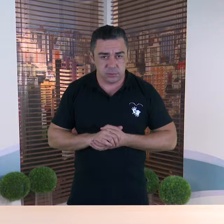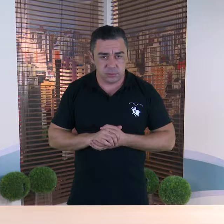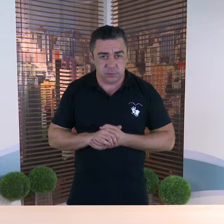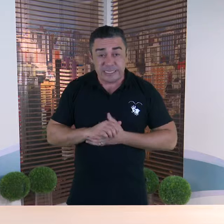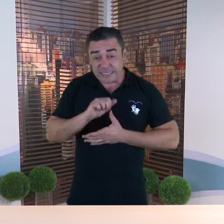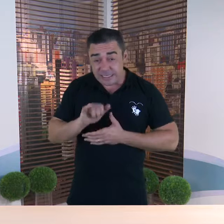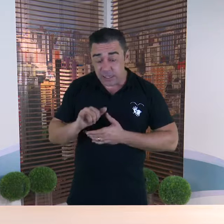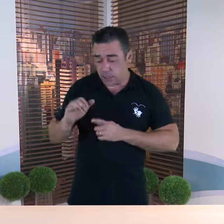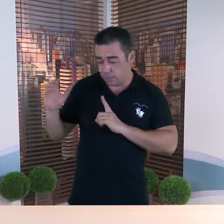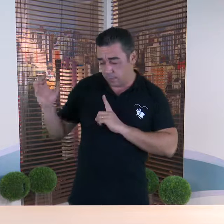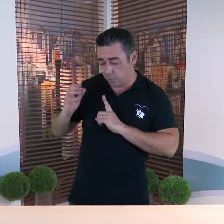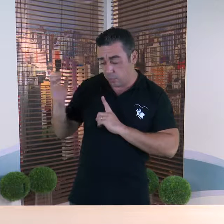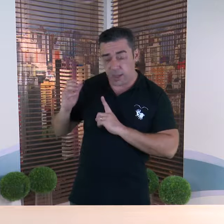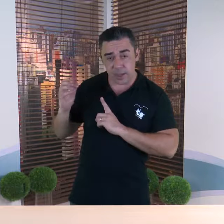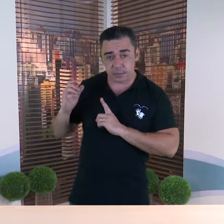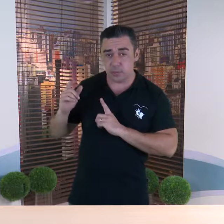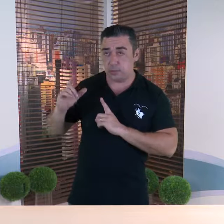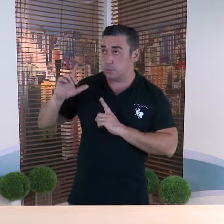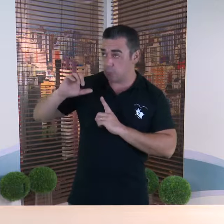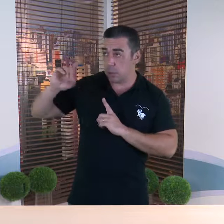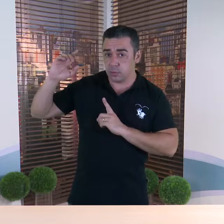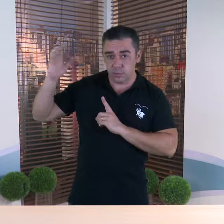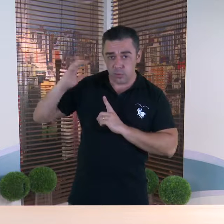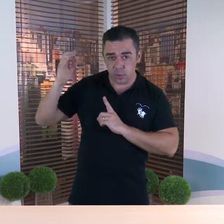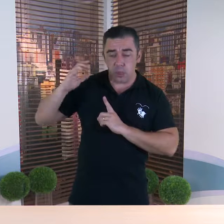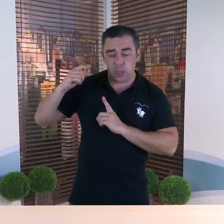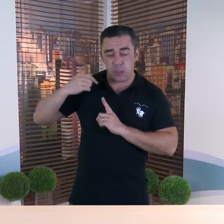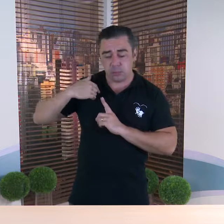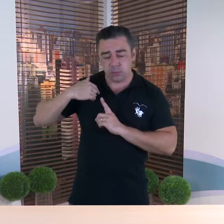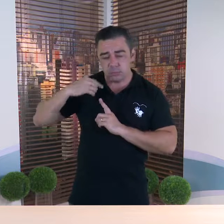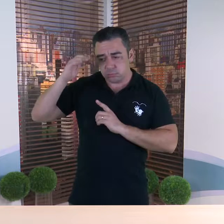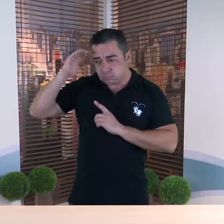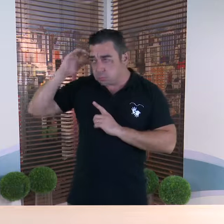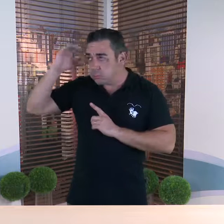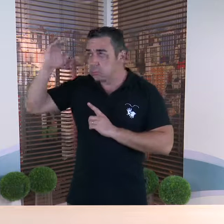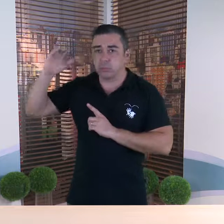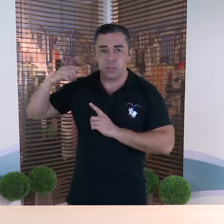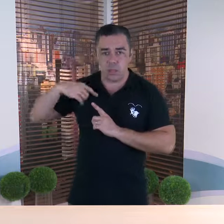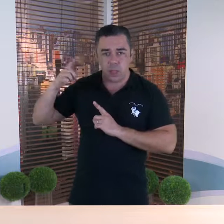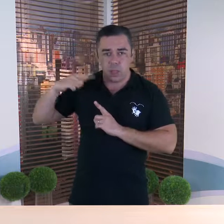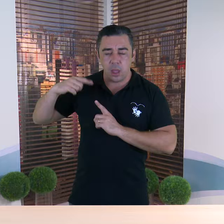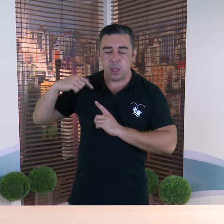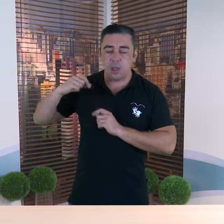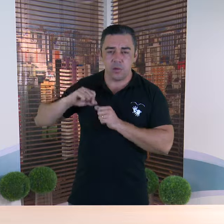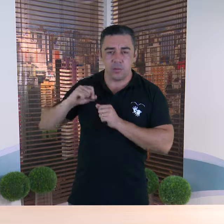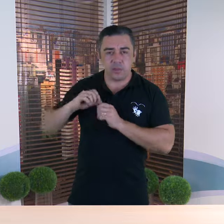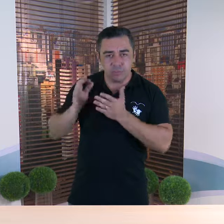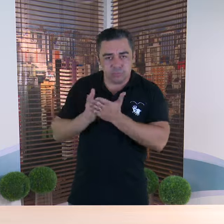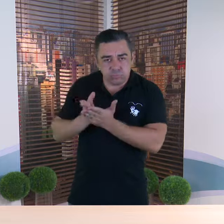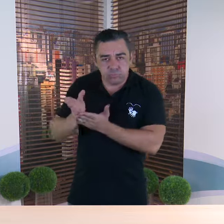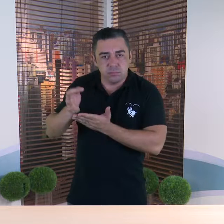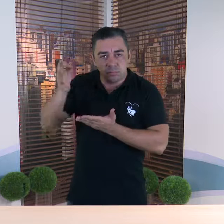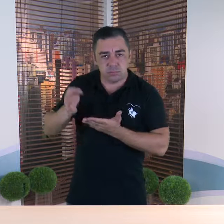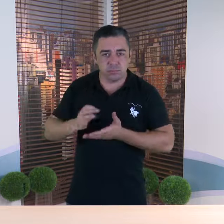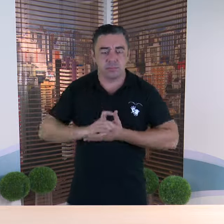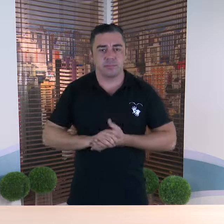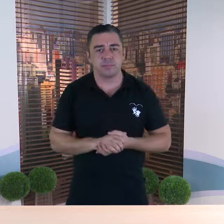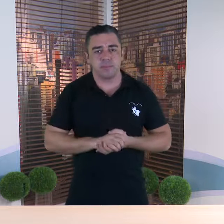própria vontade, ainda que a influência divina é que eu tenha levado ou que o tenha levado a essa